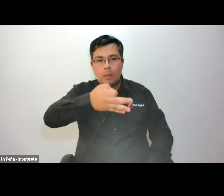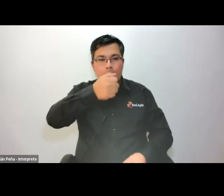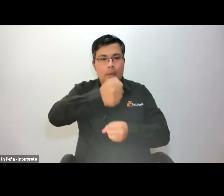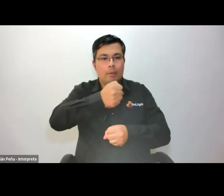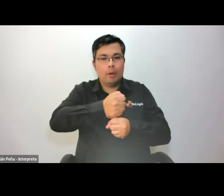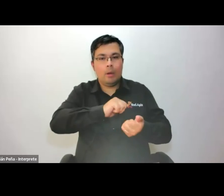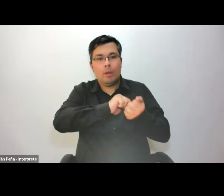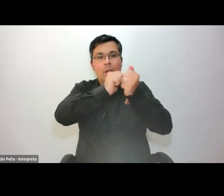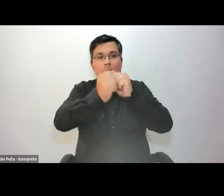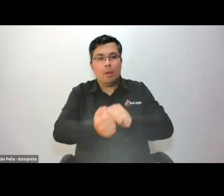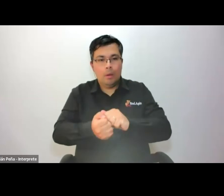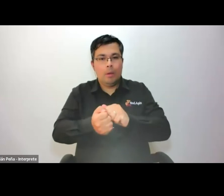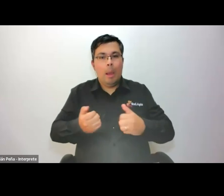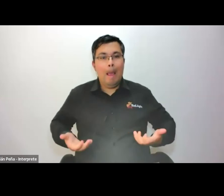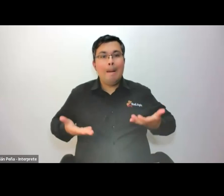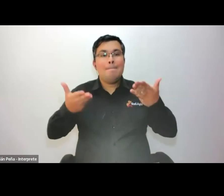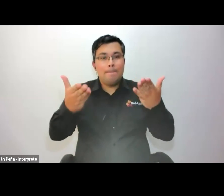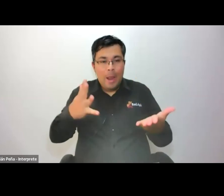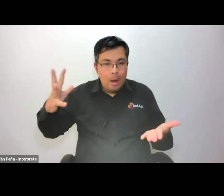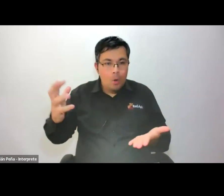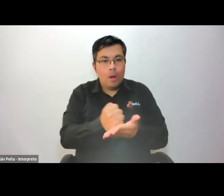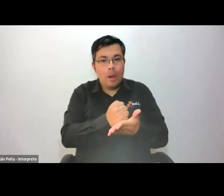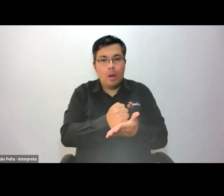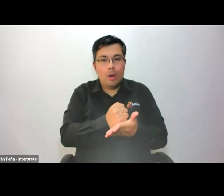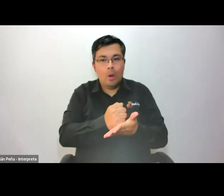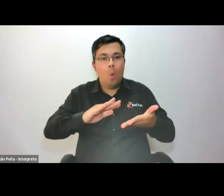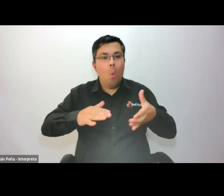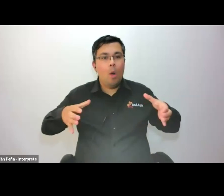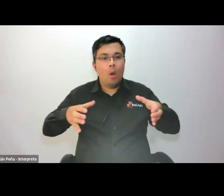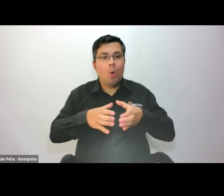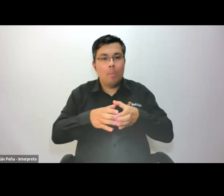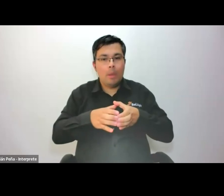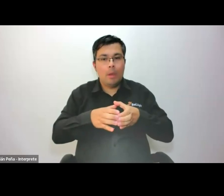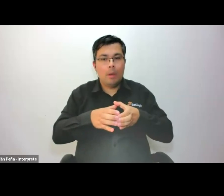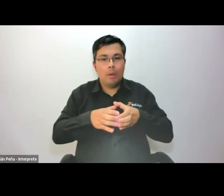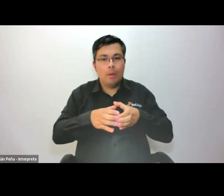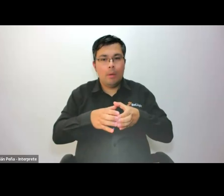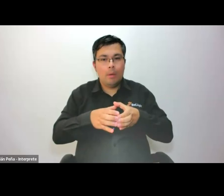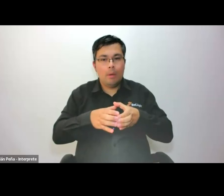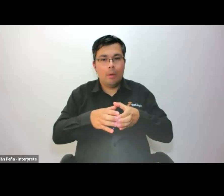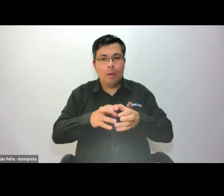una comunidad respetuosa con las personas autistas. Y ahí cierro, porque podría hablar hasta mañana.